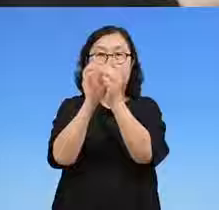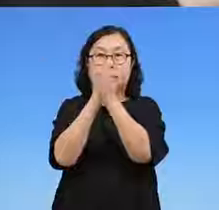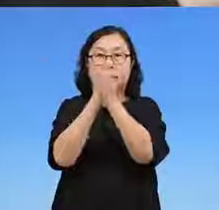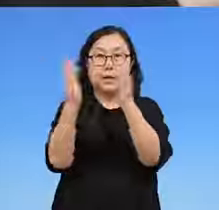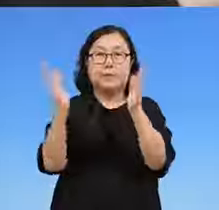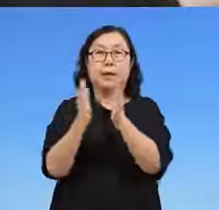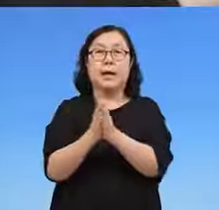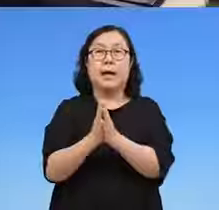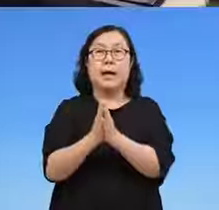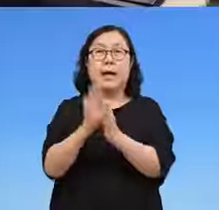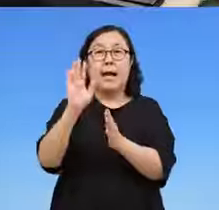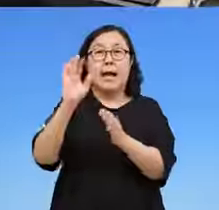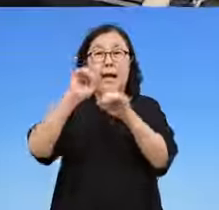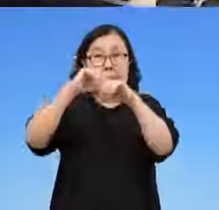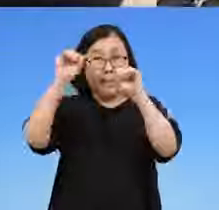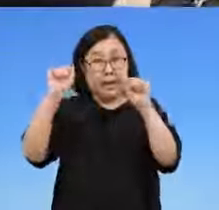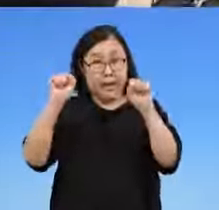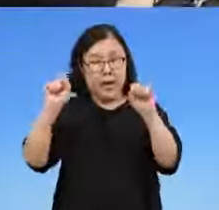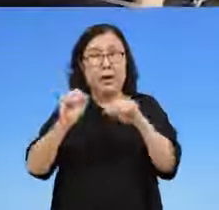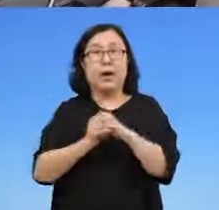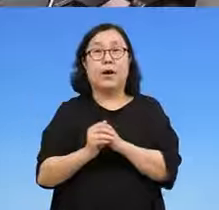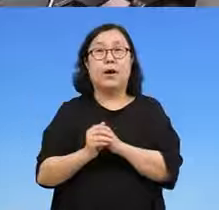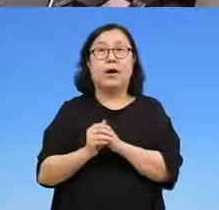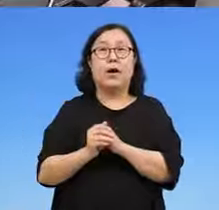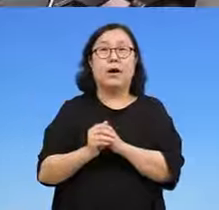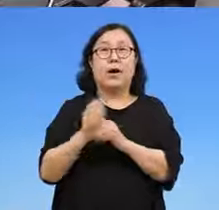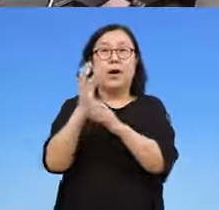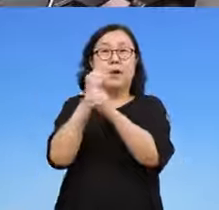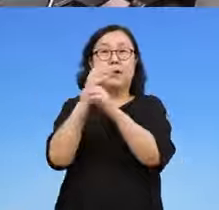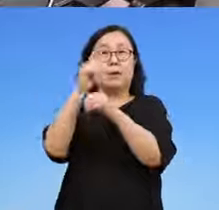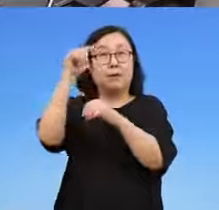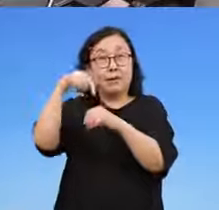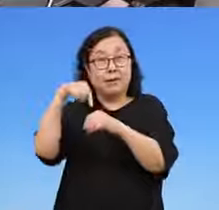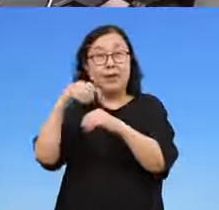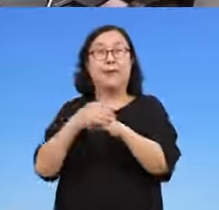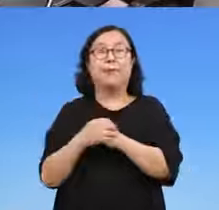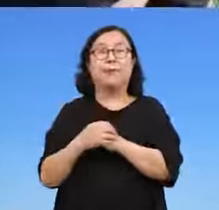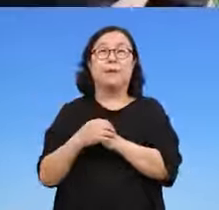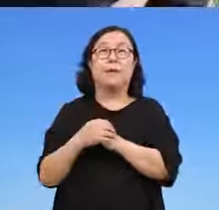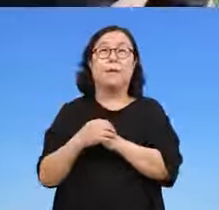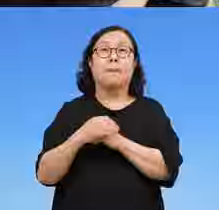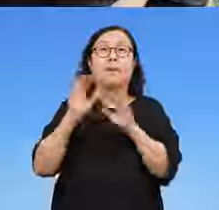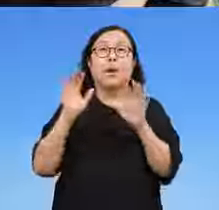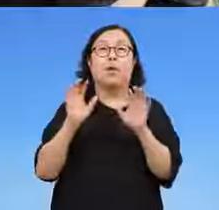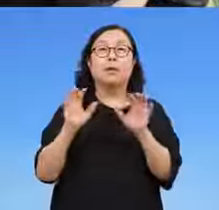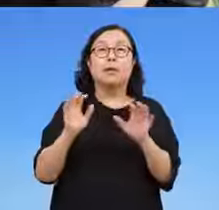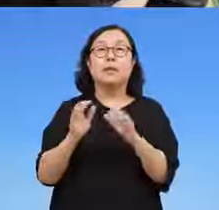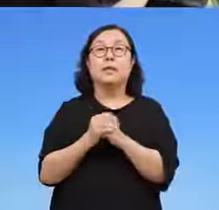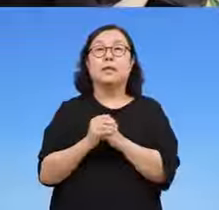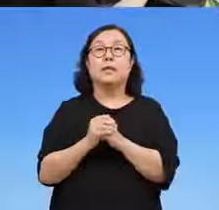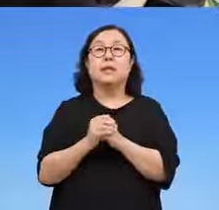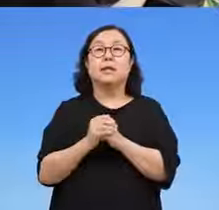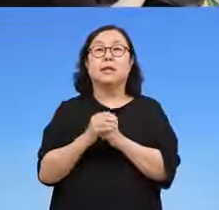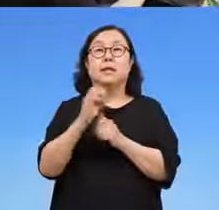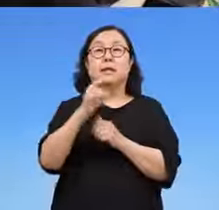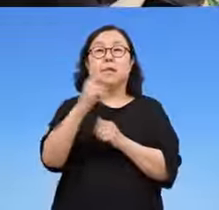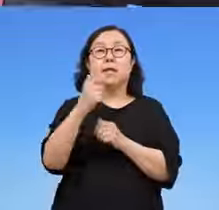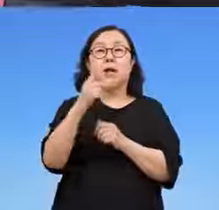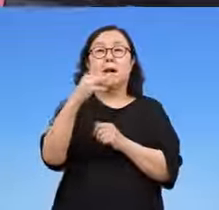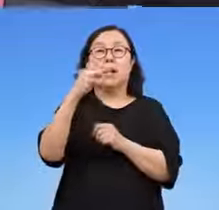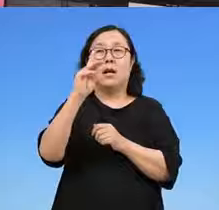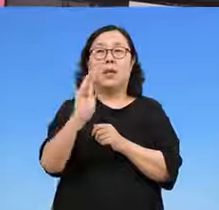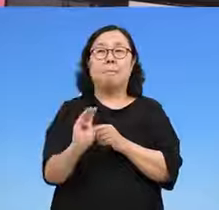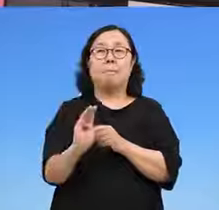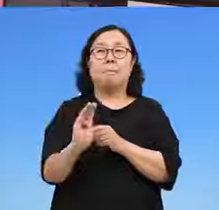만남이 시작됩니다. 시호 안녕. 유진이 왔네. 언제 왔어? 안녕. 자, 오늘은